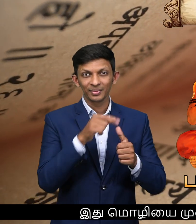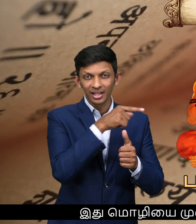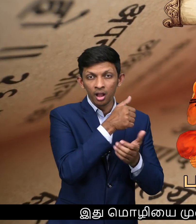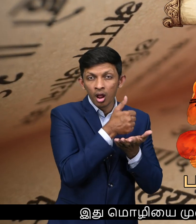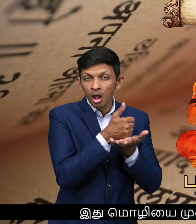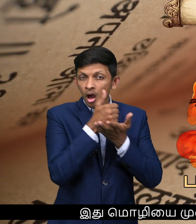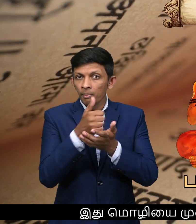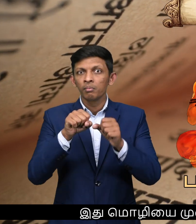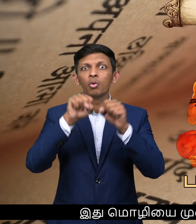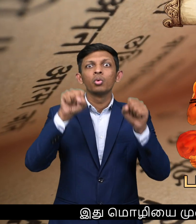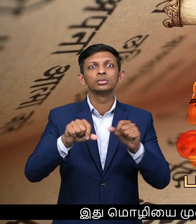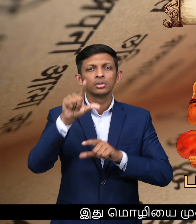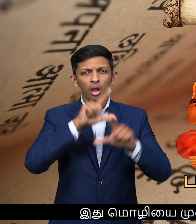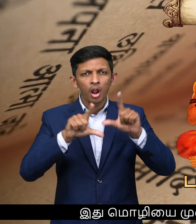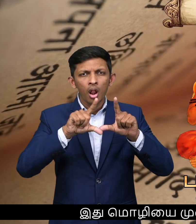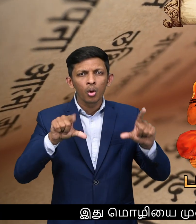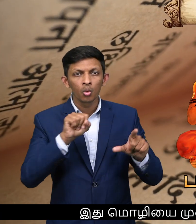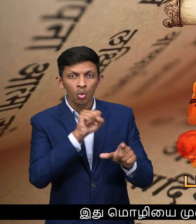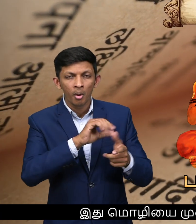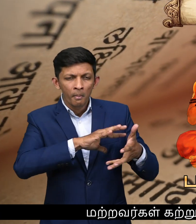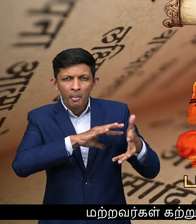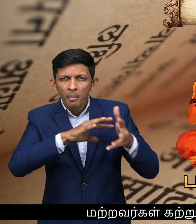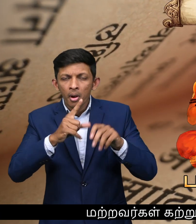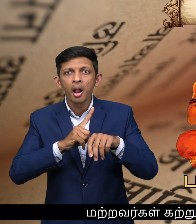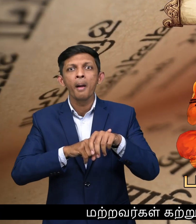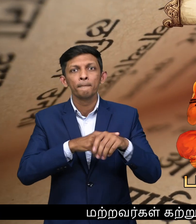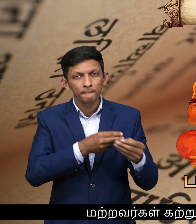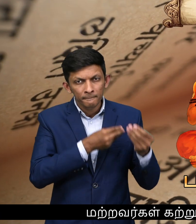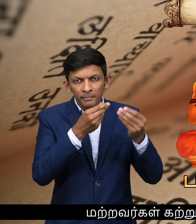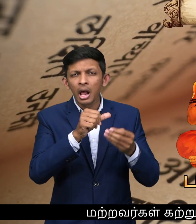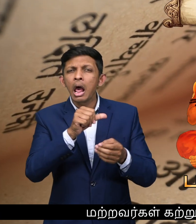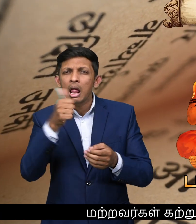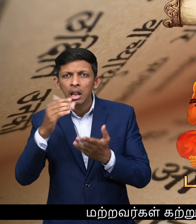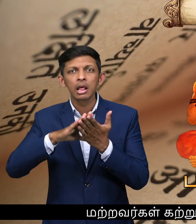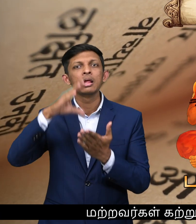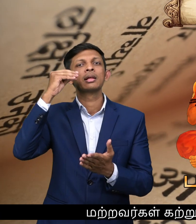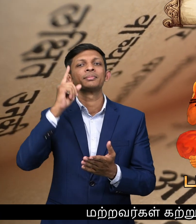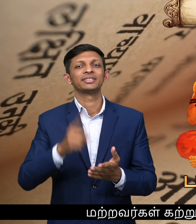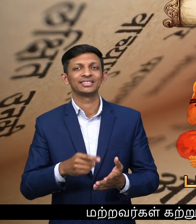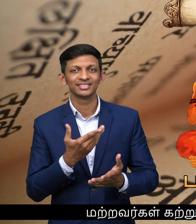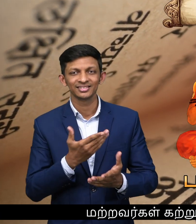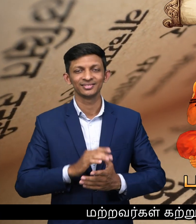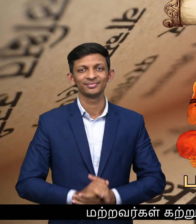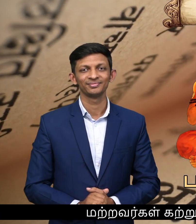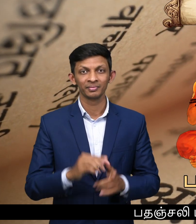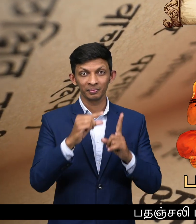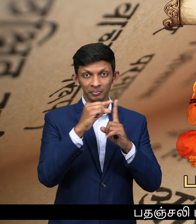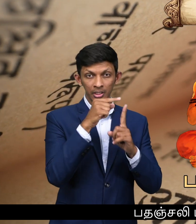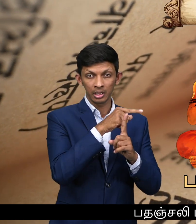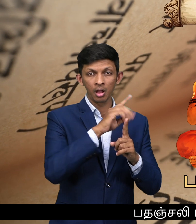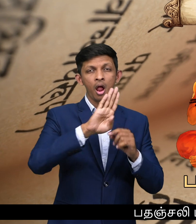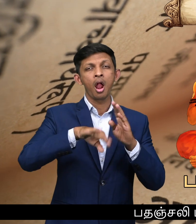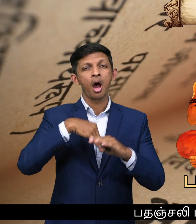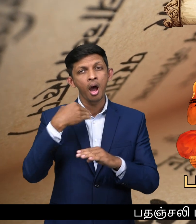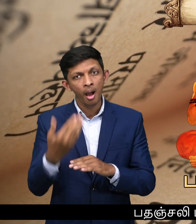இது மொழியை முறைப்படுத்த உதவியது மற்றும் மற்றவர்கள் கற்றுக்கொள்வதை எளிதாக்கியது.